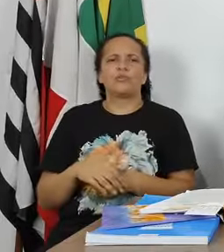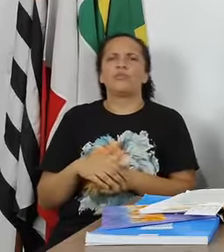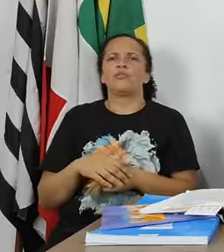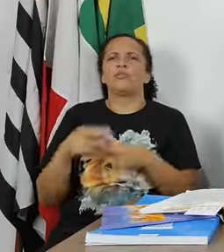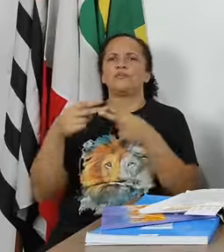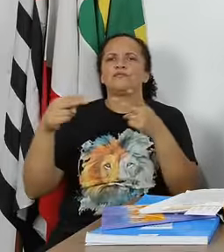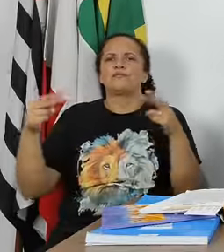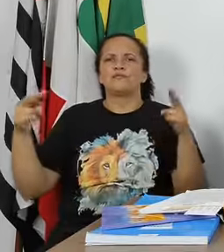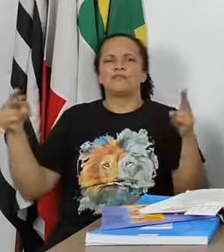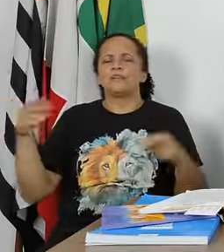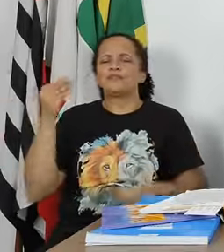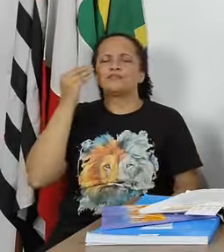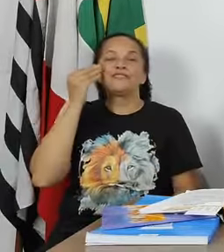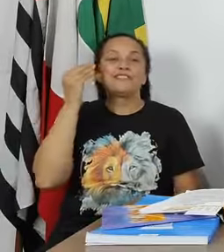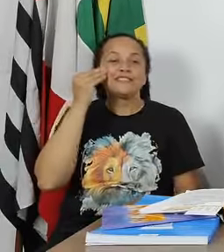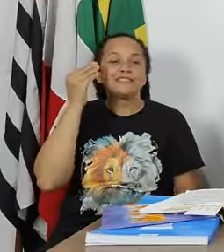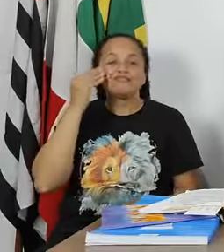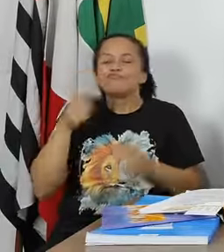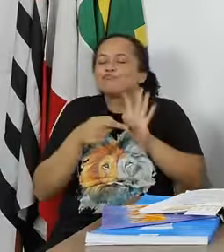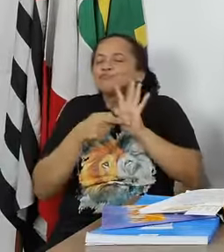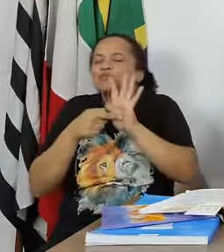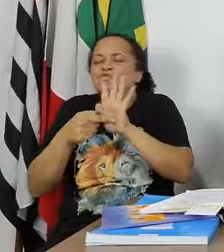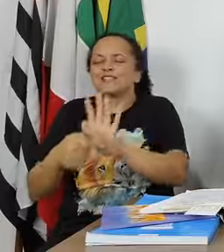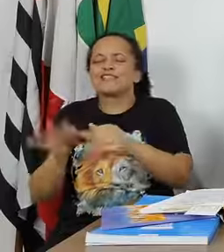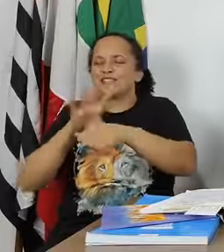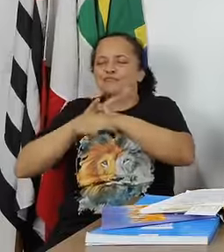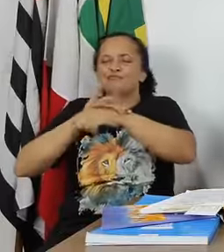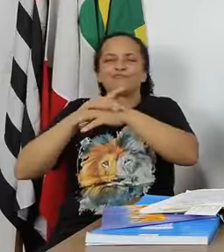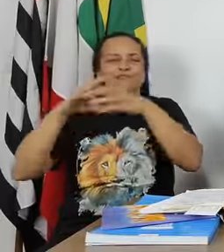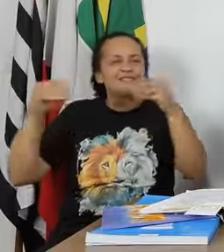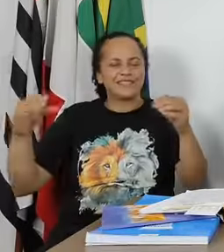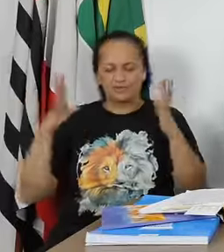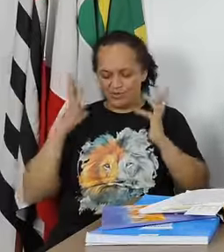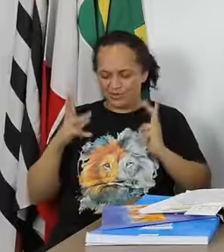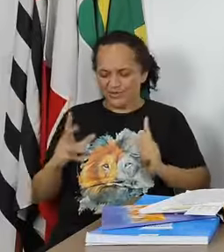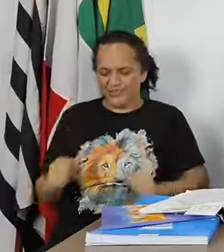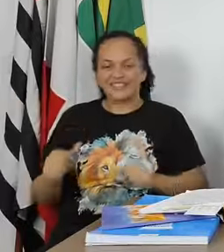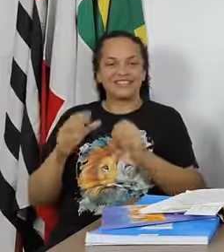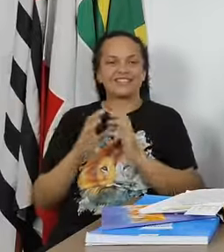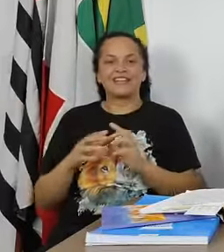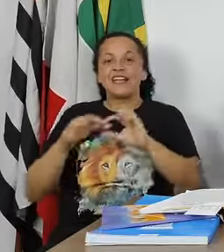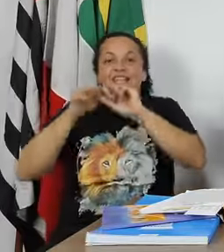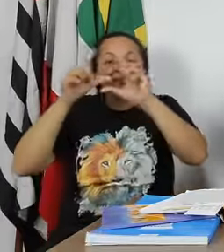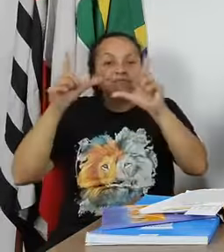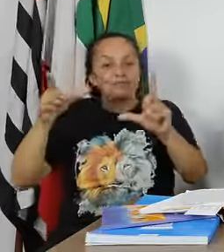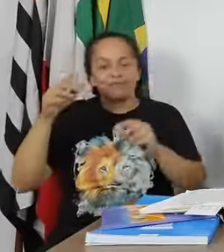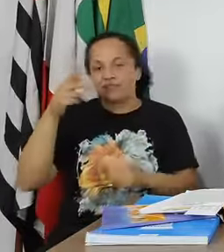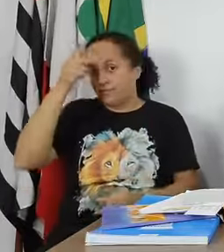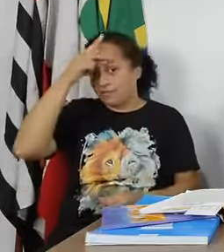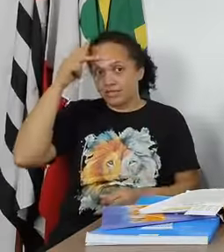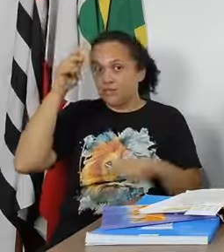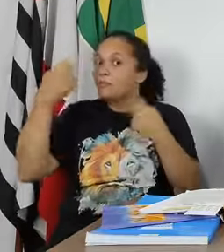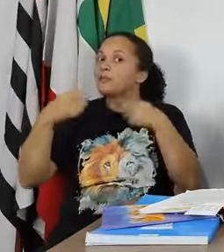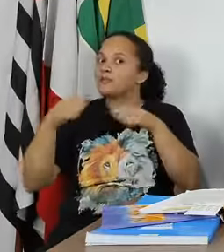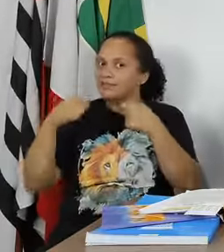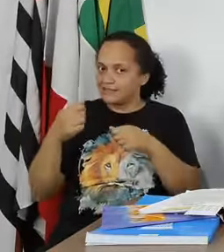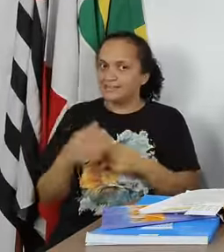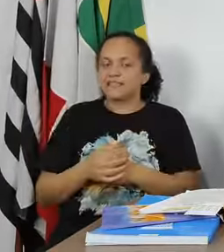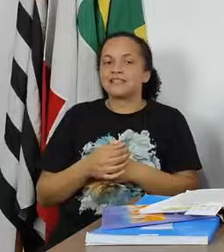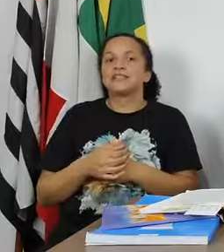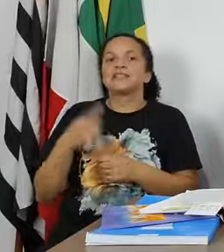vários testemunhos de cura, de restauração, libertação. Então, quem não está indo na célula está perdendo. Nossa célula volta